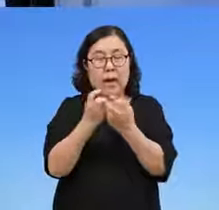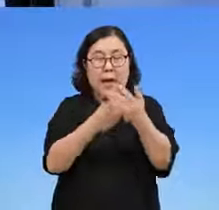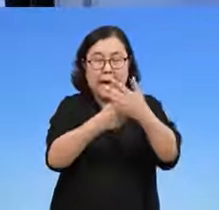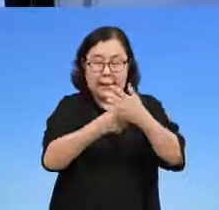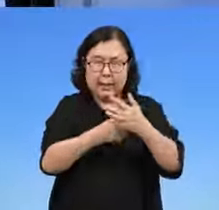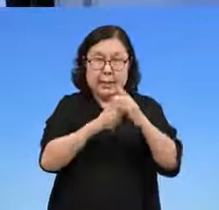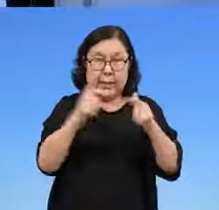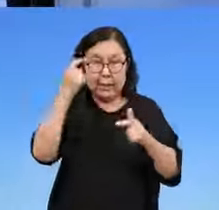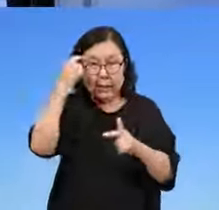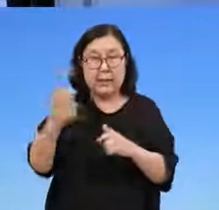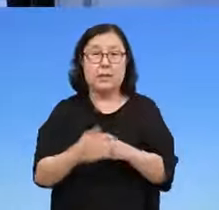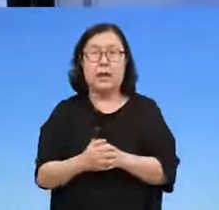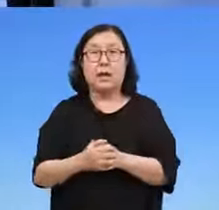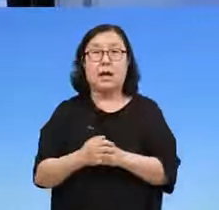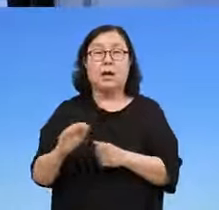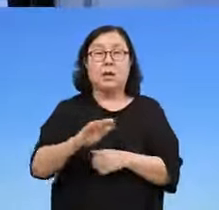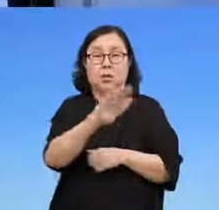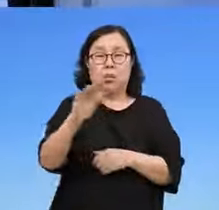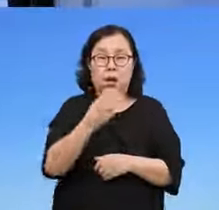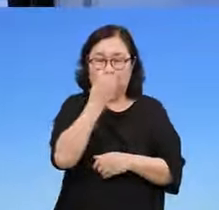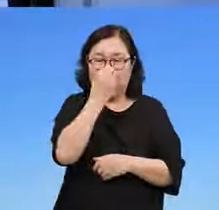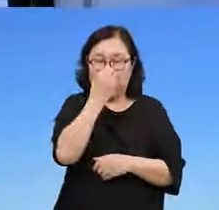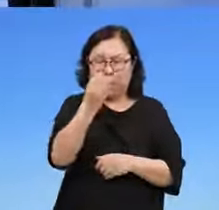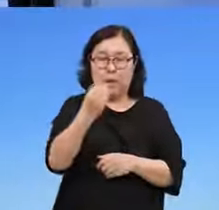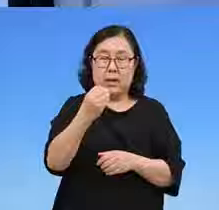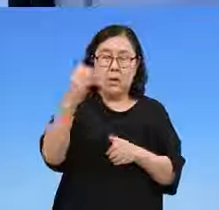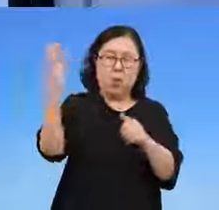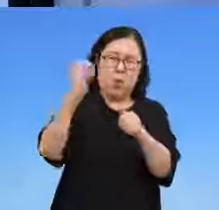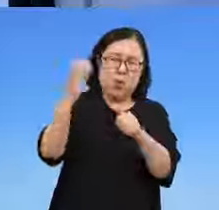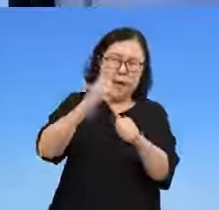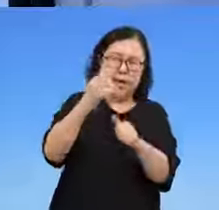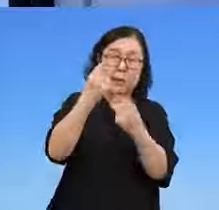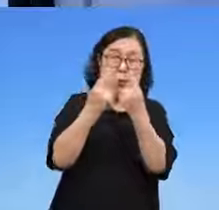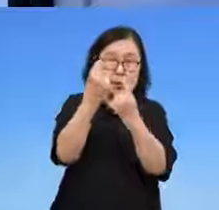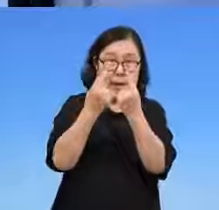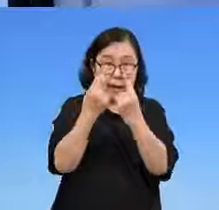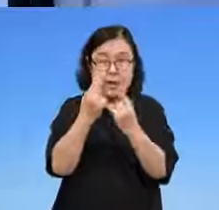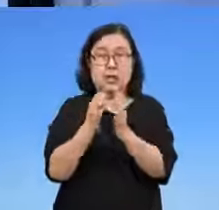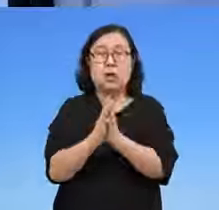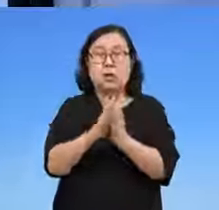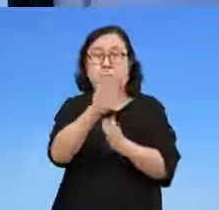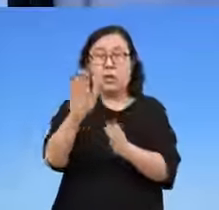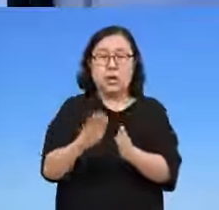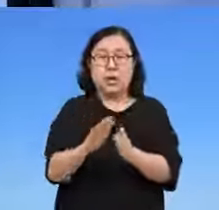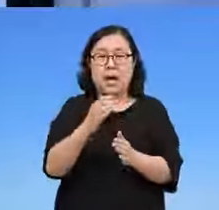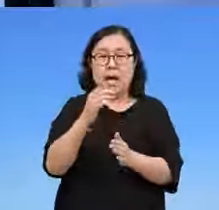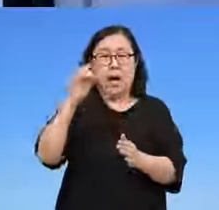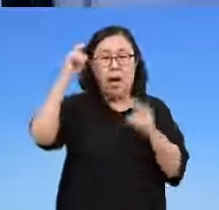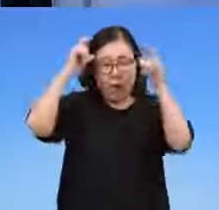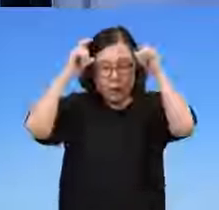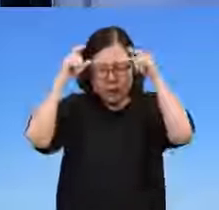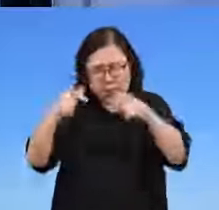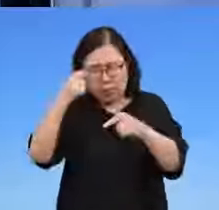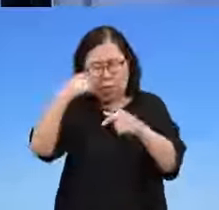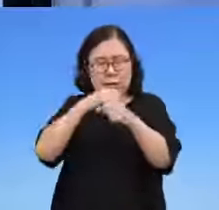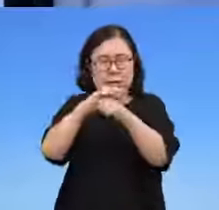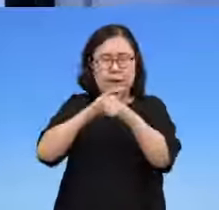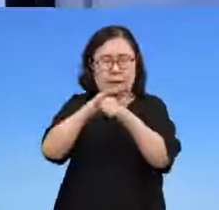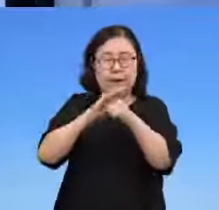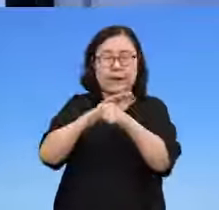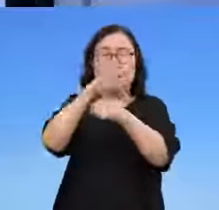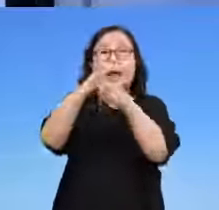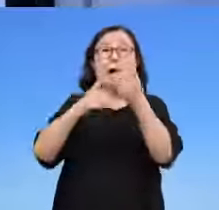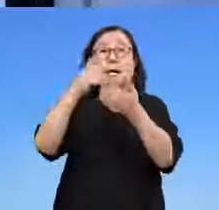우리의 교만을 내리치시기보다는 우리의 어리석음을 동정하시는 하나님이 얼마나 자비로우신지요.